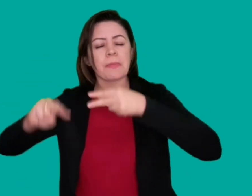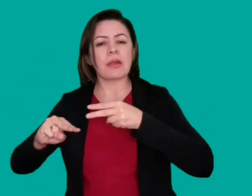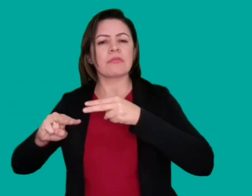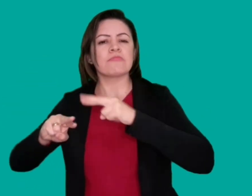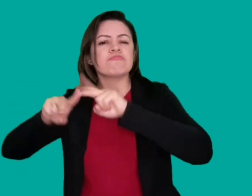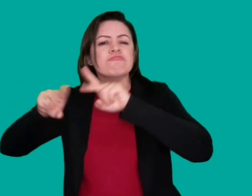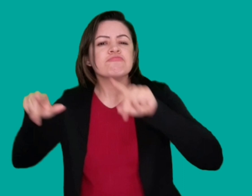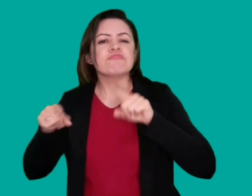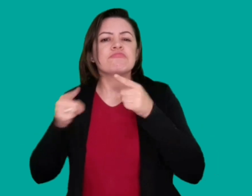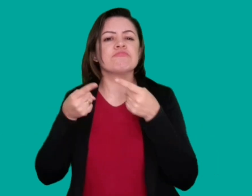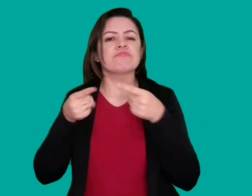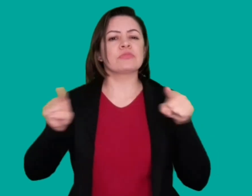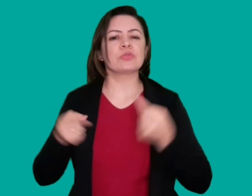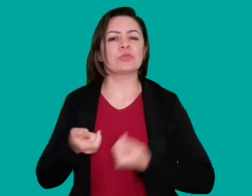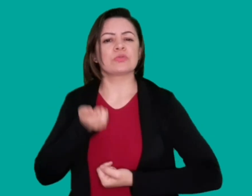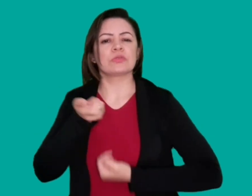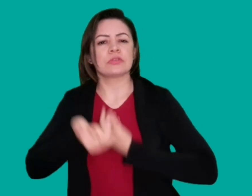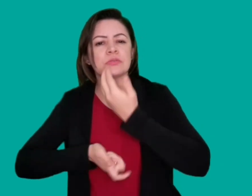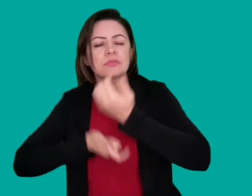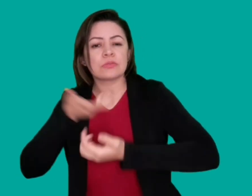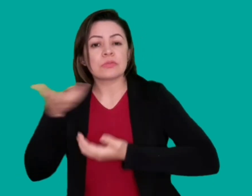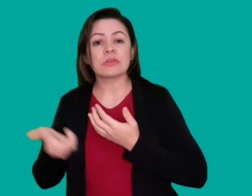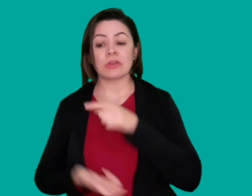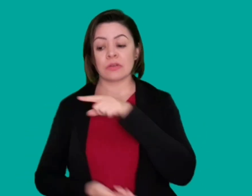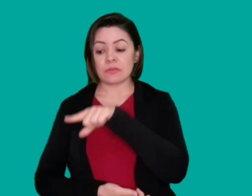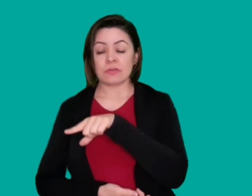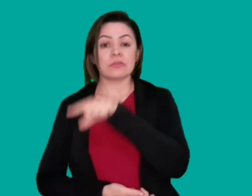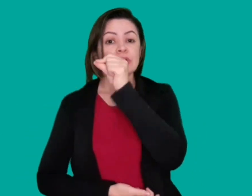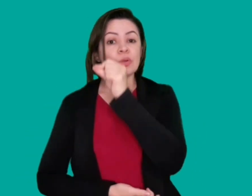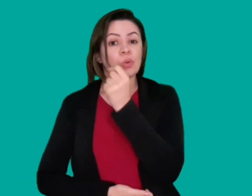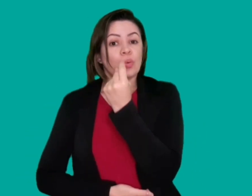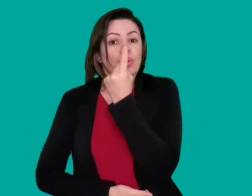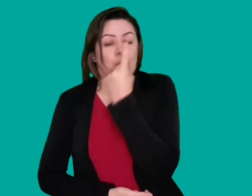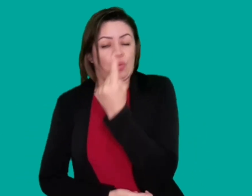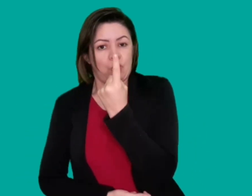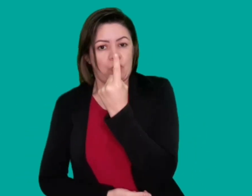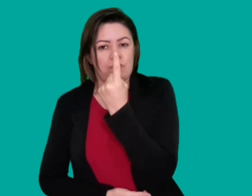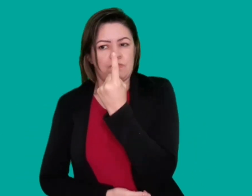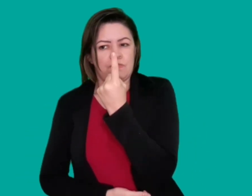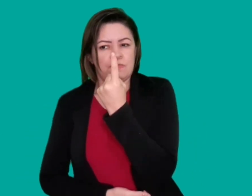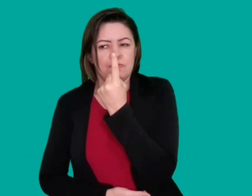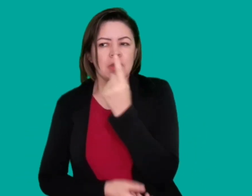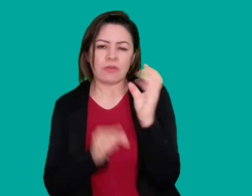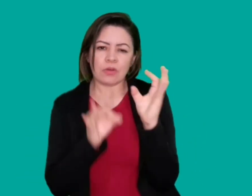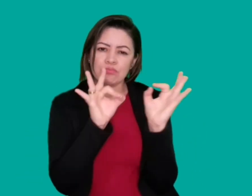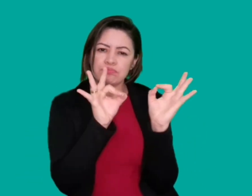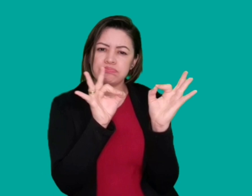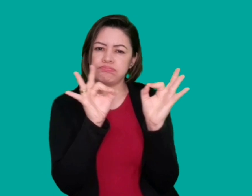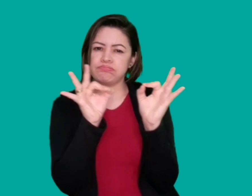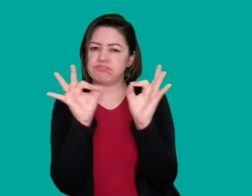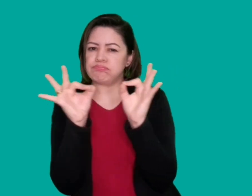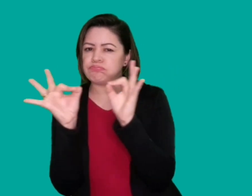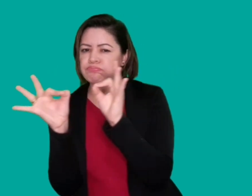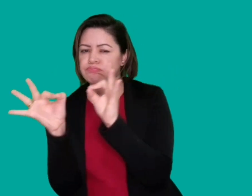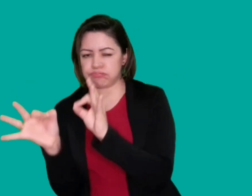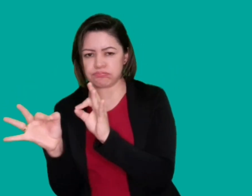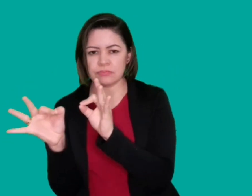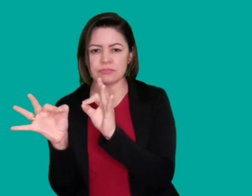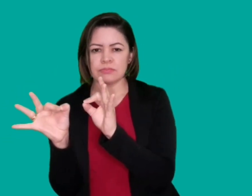vários links de traduções de músicas e poesias eu quero que vocês assista